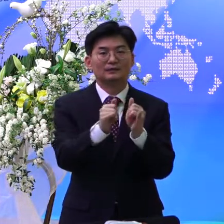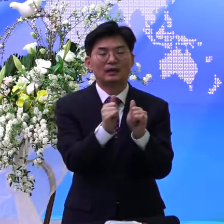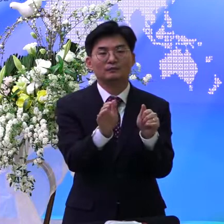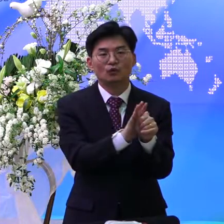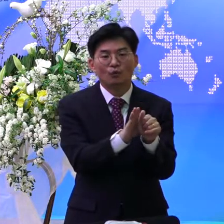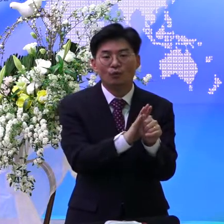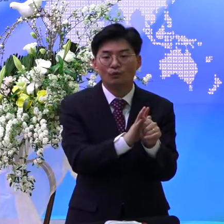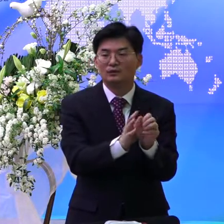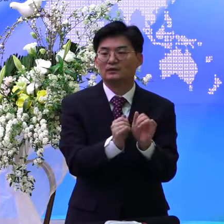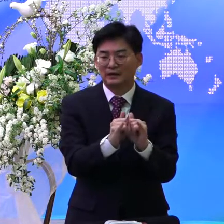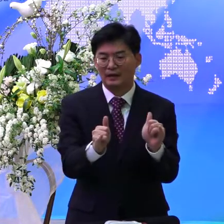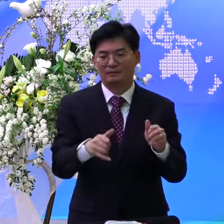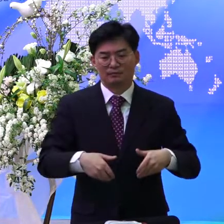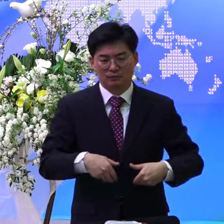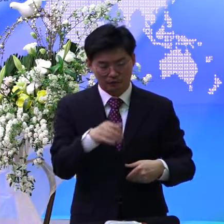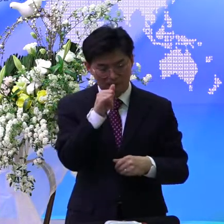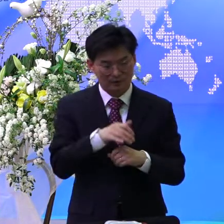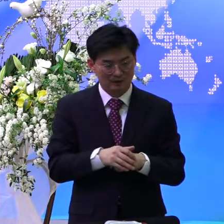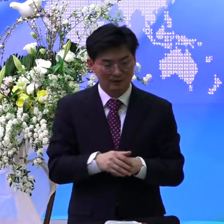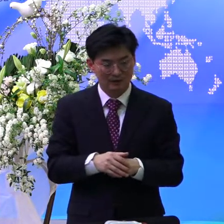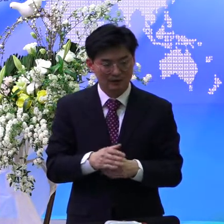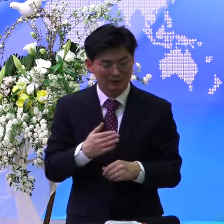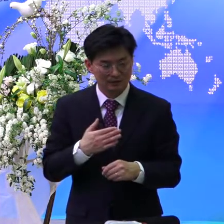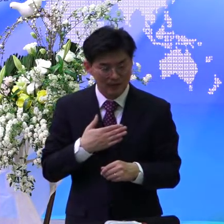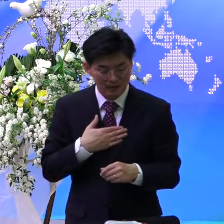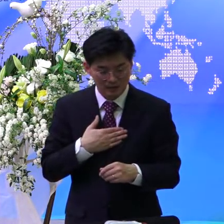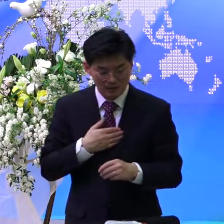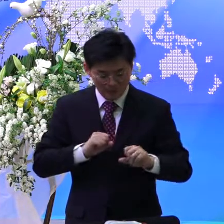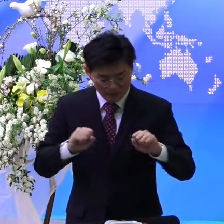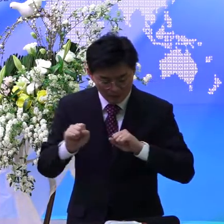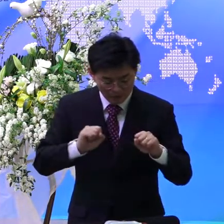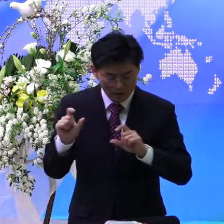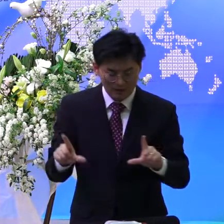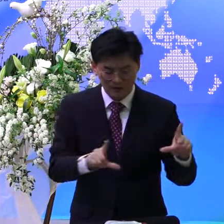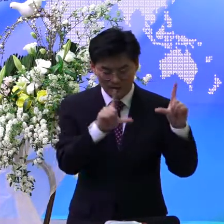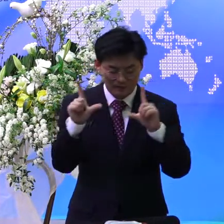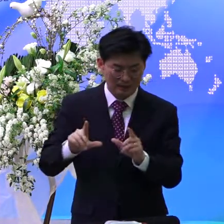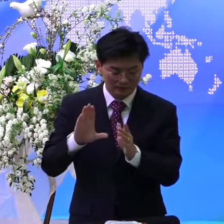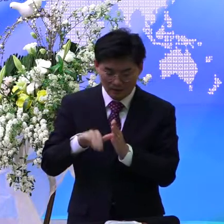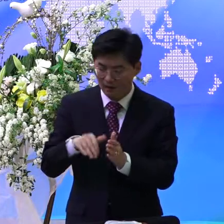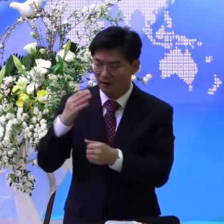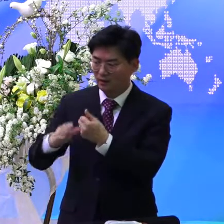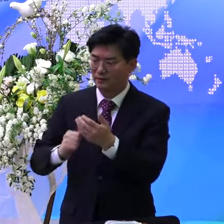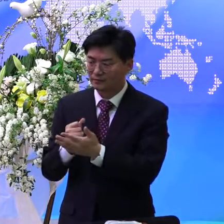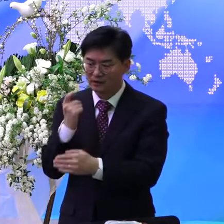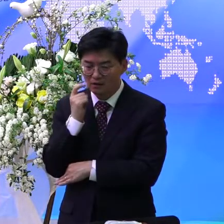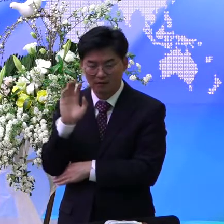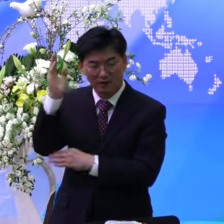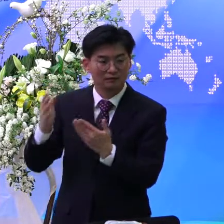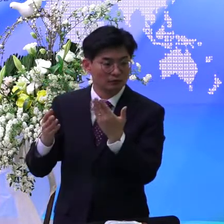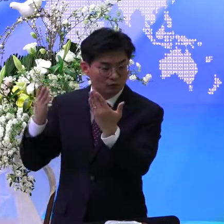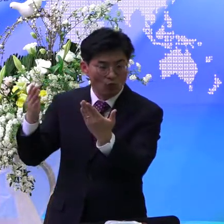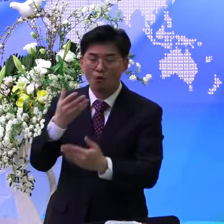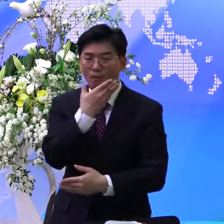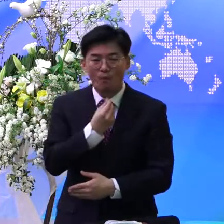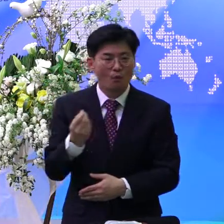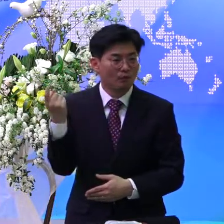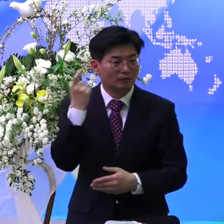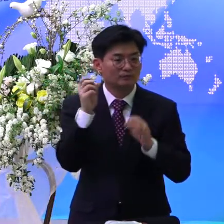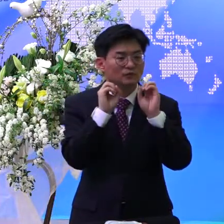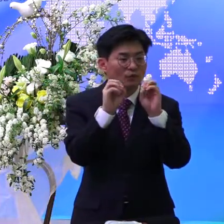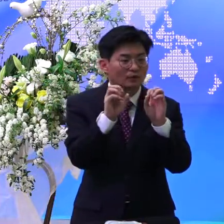자신의 삶으로 어떻게 해서든지 하나님께 영광 돌리고 어떻게 해서든지 복음을 전하고 어떻게 해서든지 선한 일을 하려고